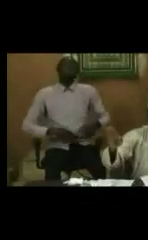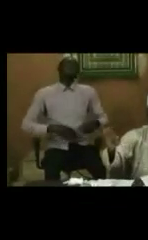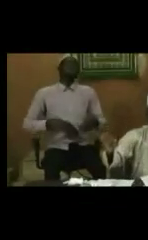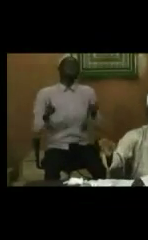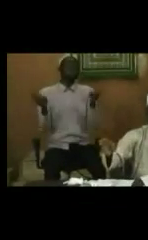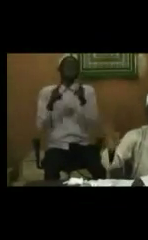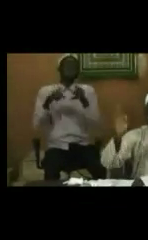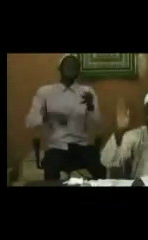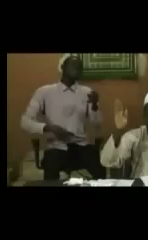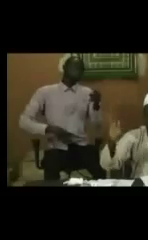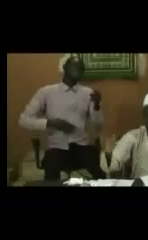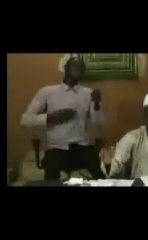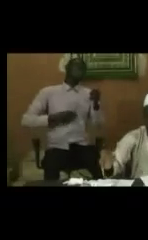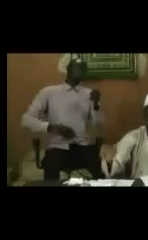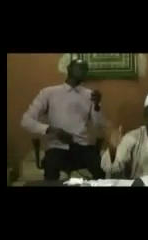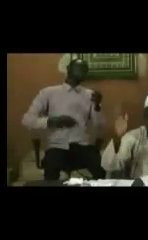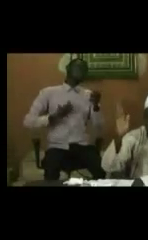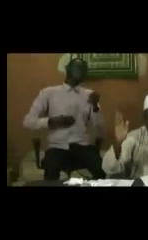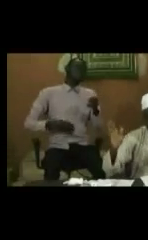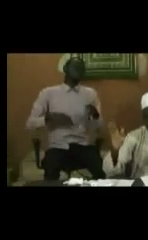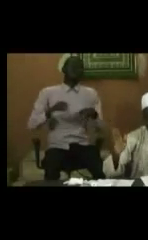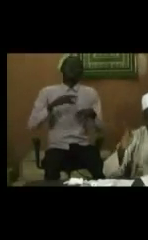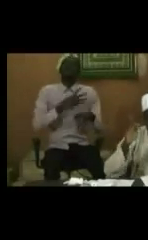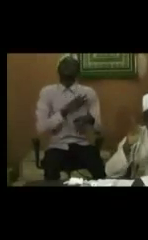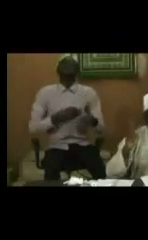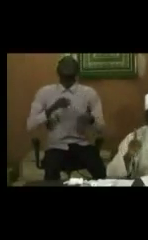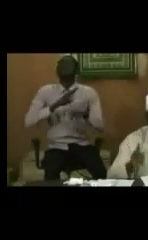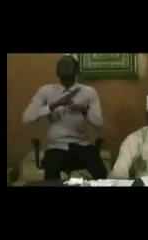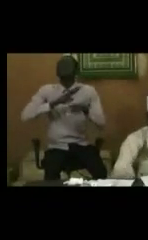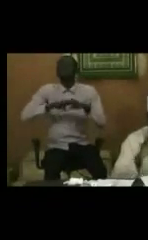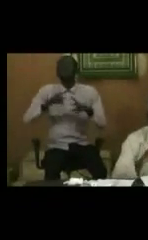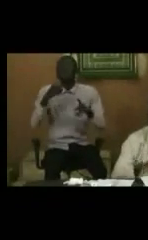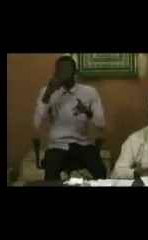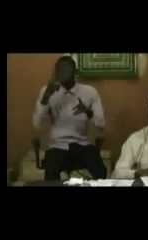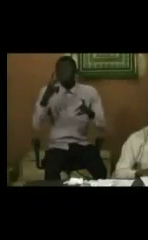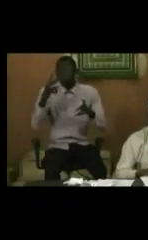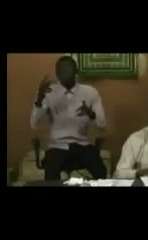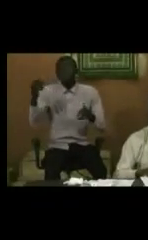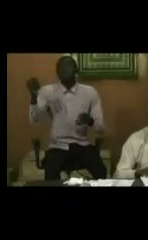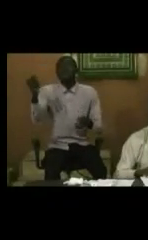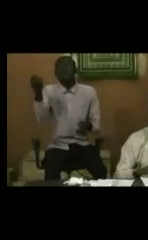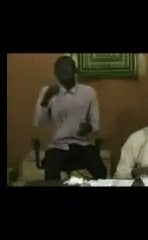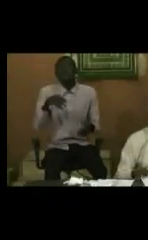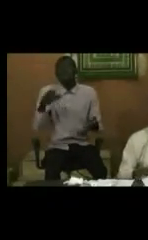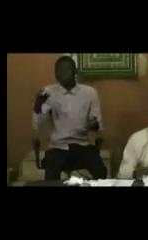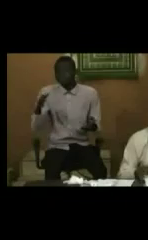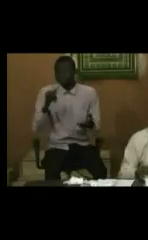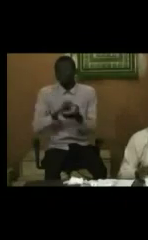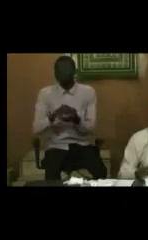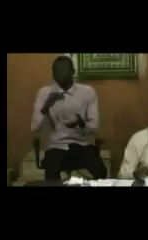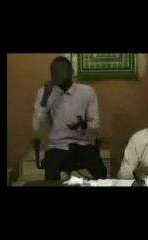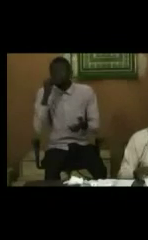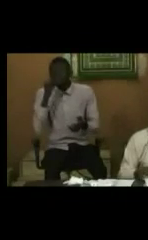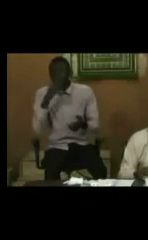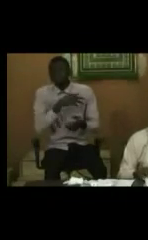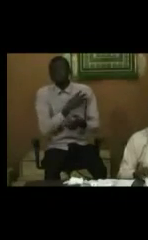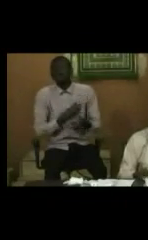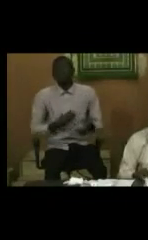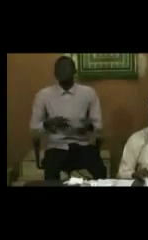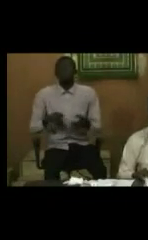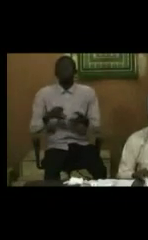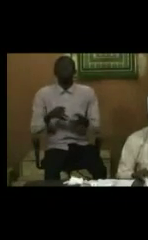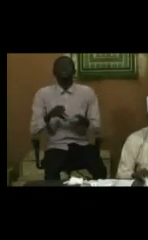inna rabbaka ghafurun rahim dagudaju oluwa re alaforiji ni o o ma foriji